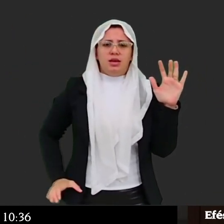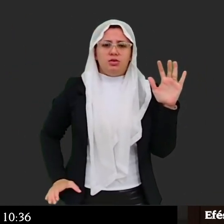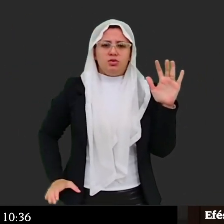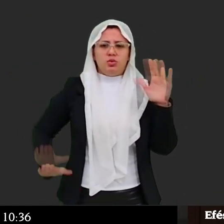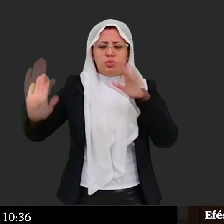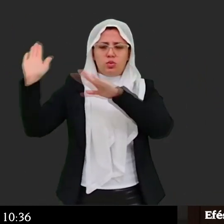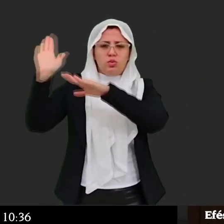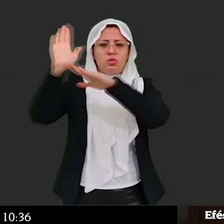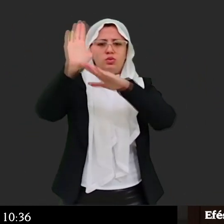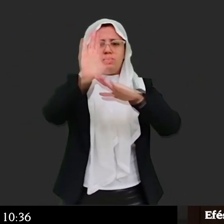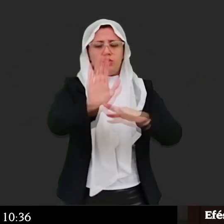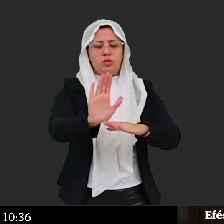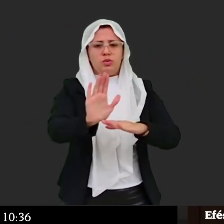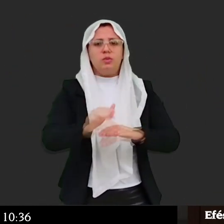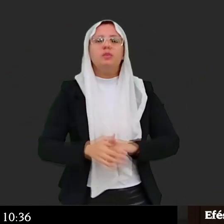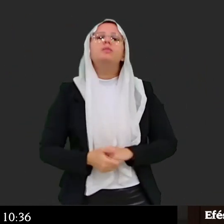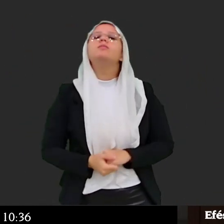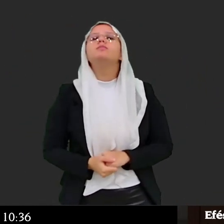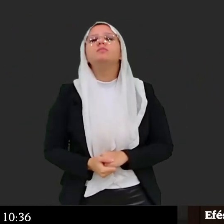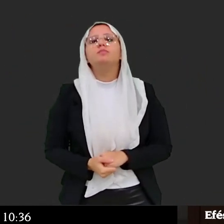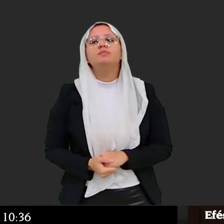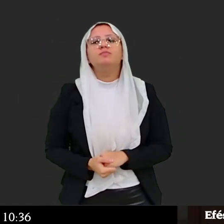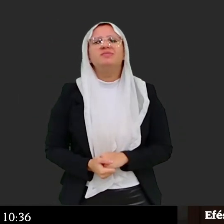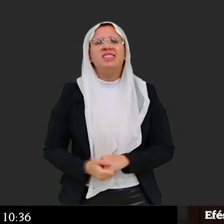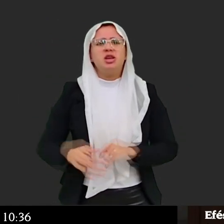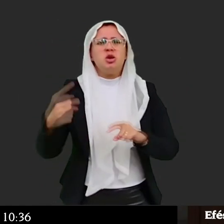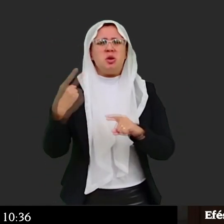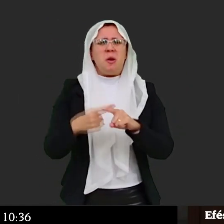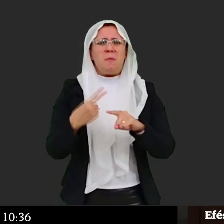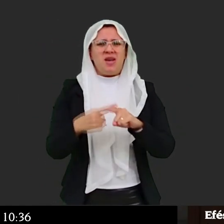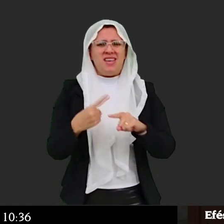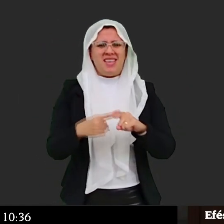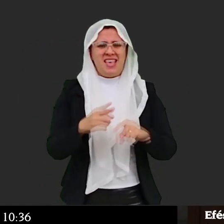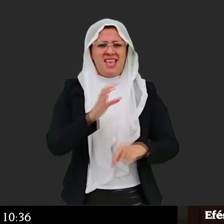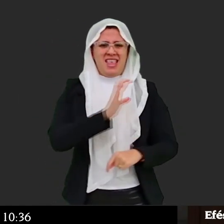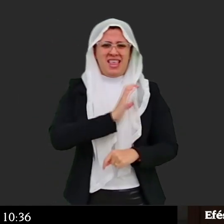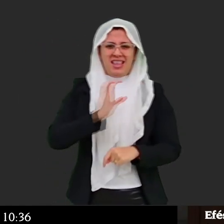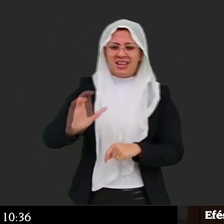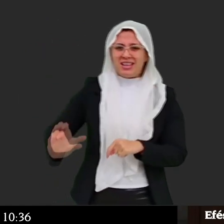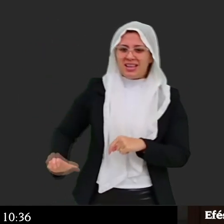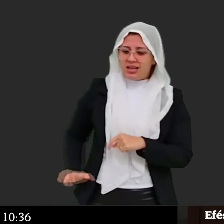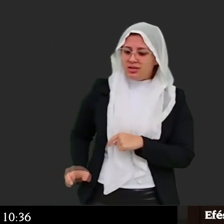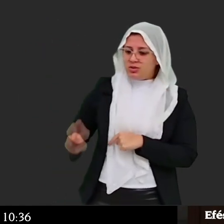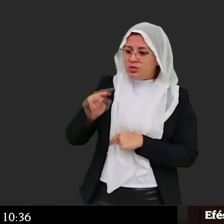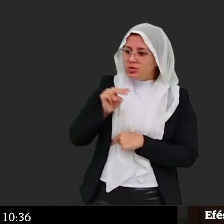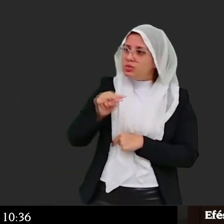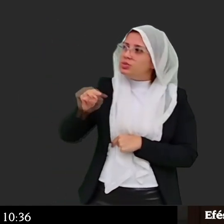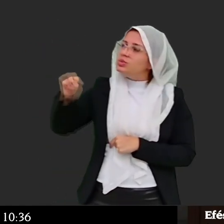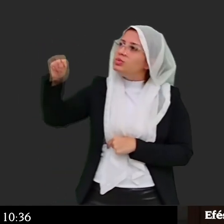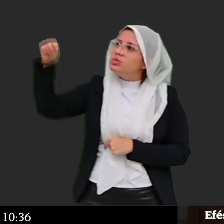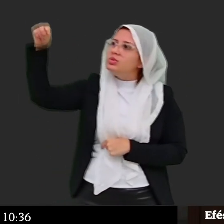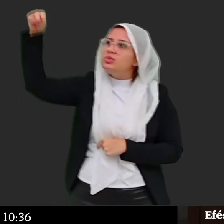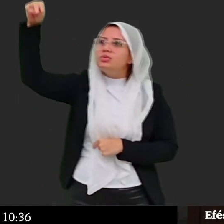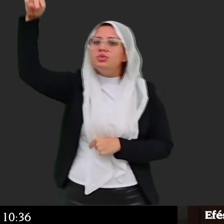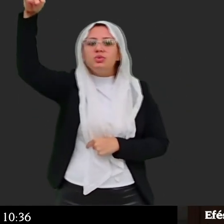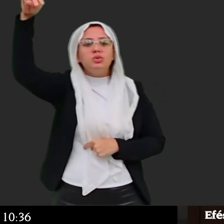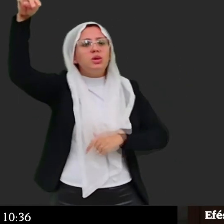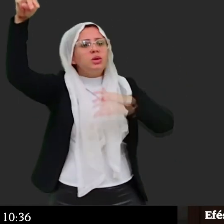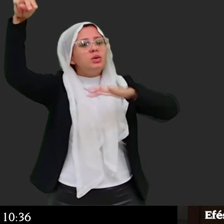ao alto, levou cativo o cativeiro e deu dons aos homens.